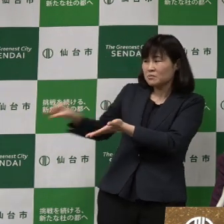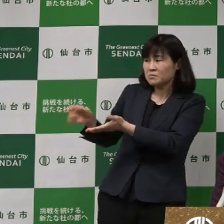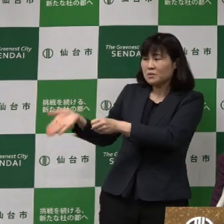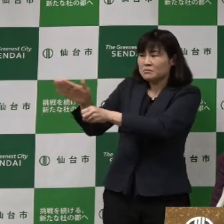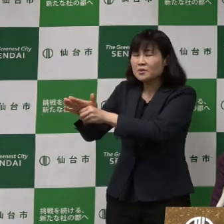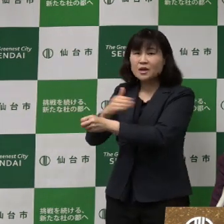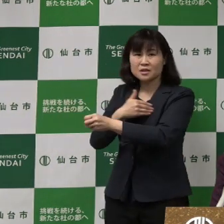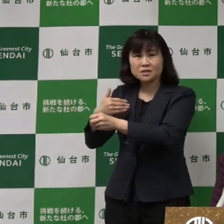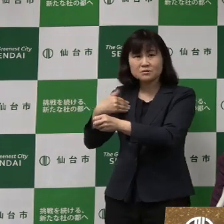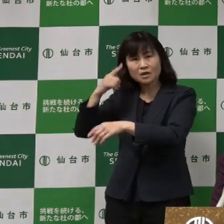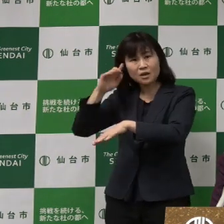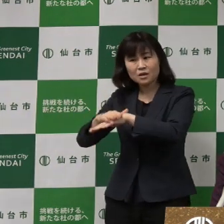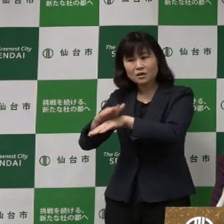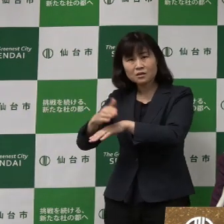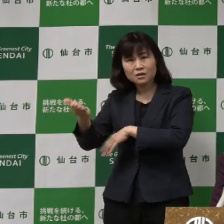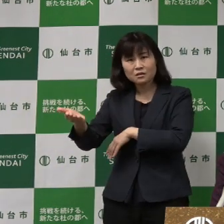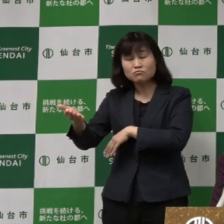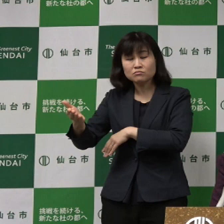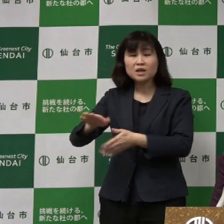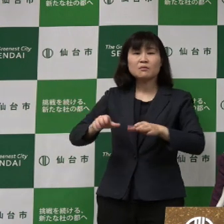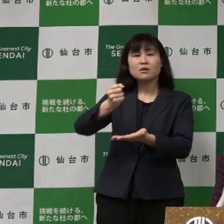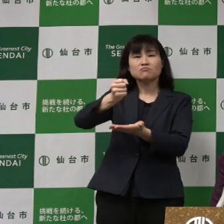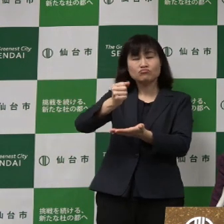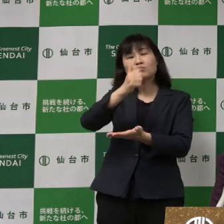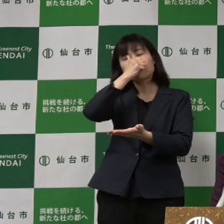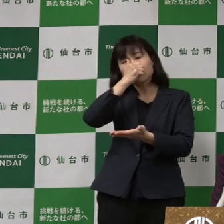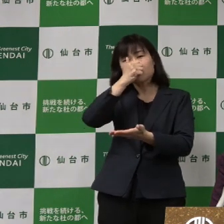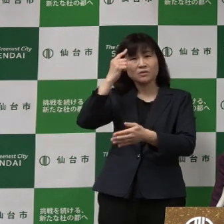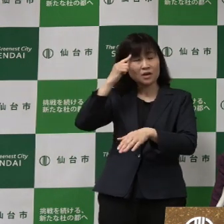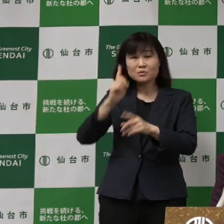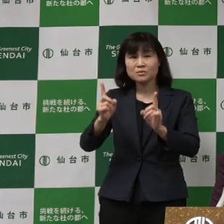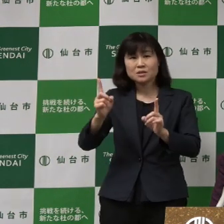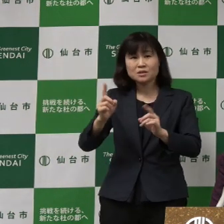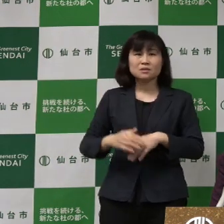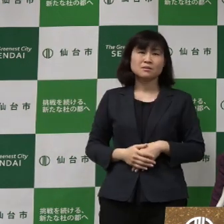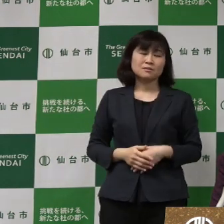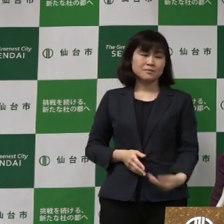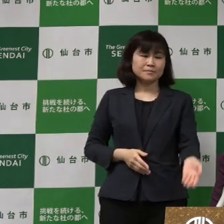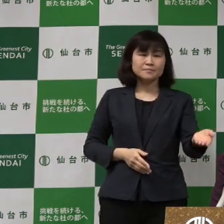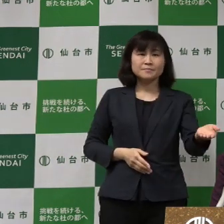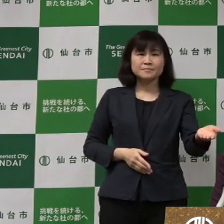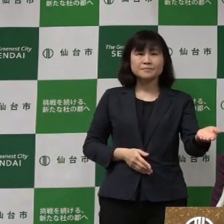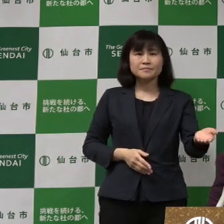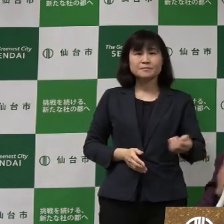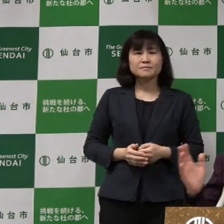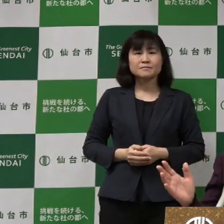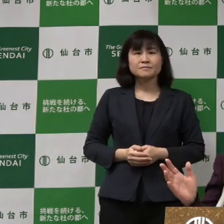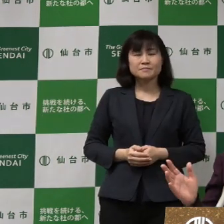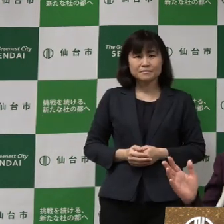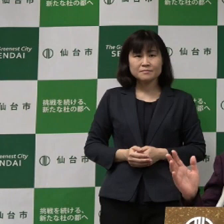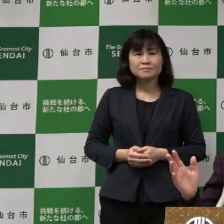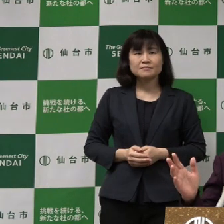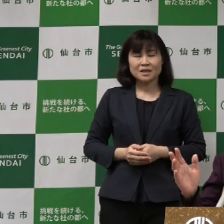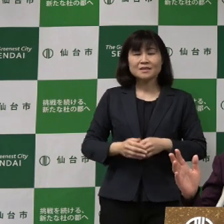分賄えるのではないかという見込みなのか、どちらになるんでしょうか。 ここについても拡大をして